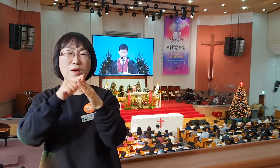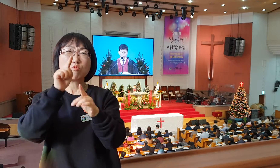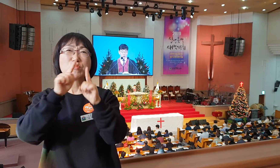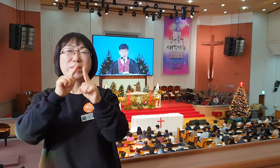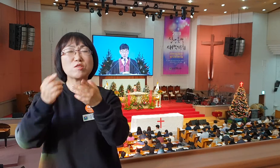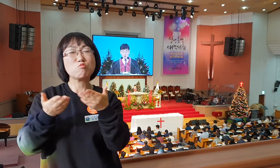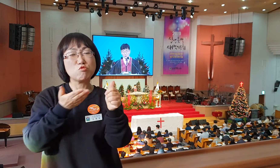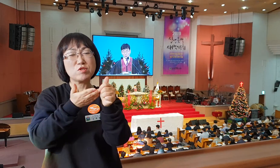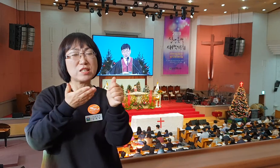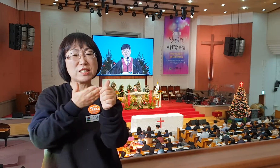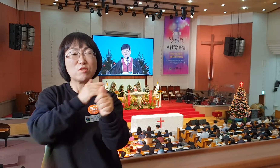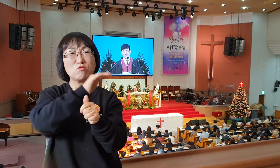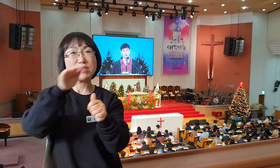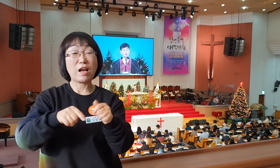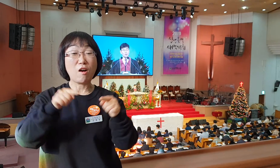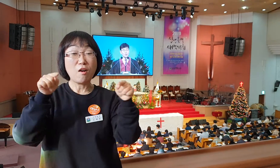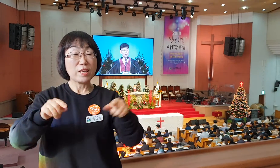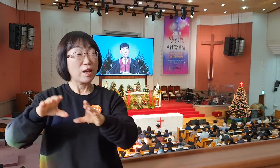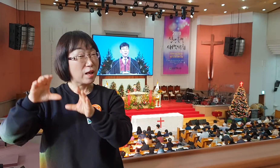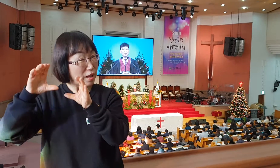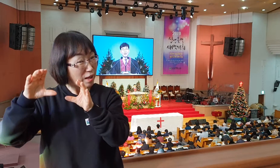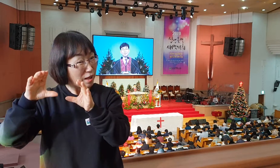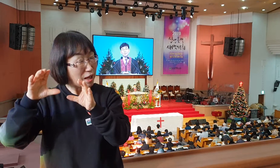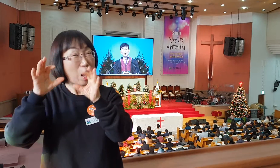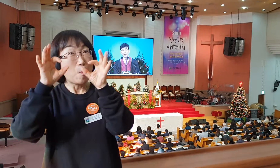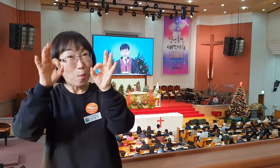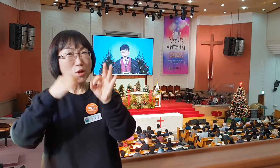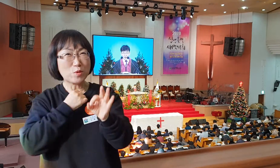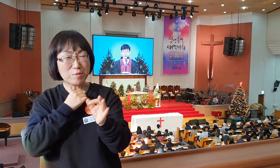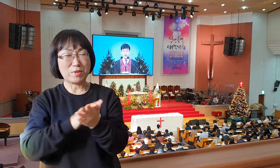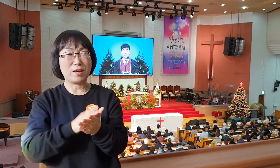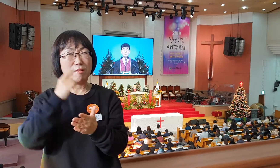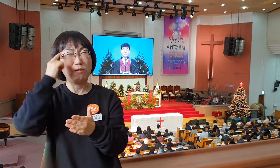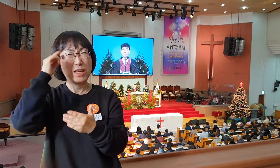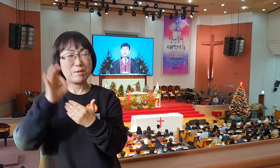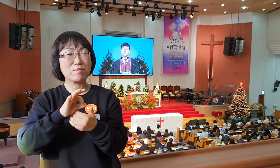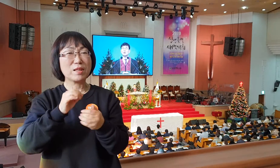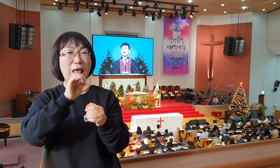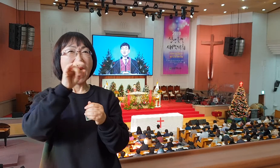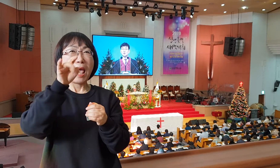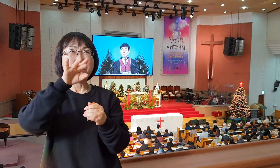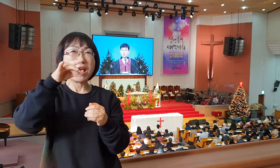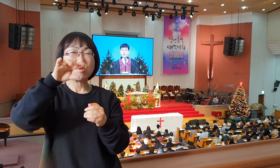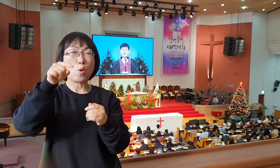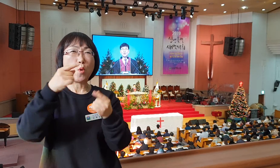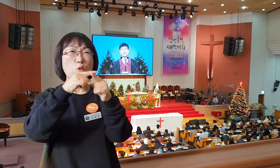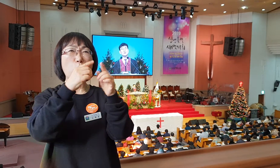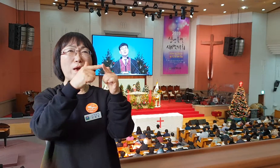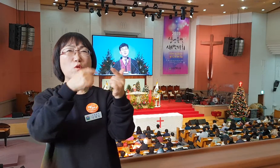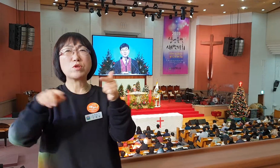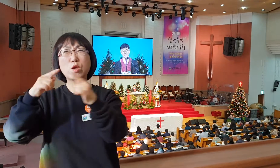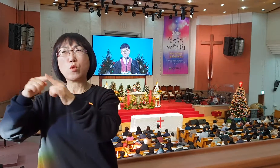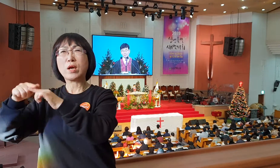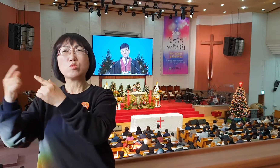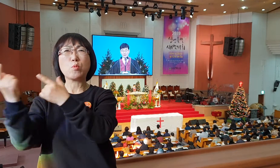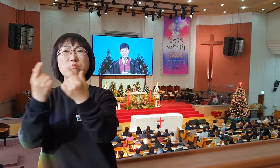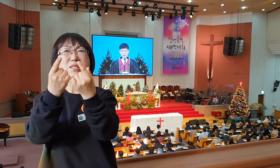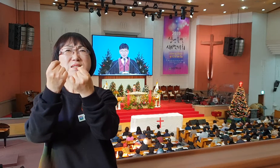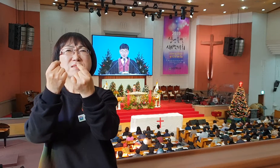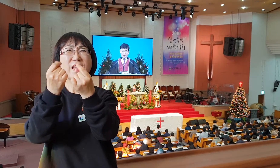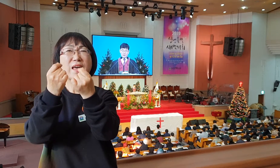말씀을 주시는지 우리가 거기에 귀구려 들어보려고 합니다. 왜냐하면 에베소 교회와 우리가 좀 비슷한 점이 있습니다.